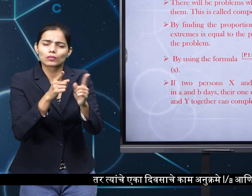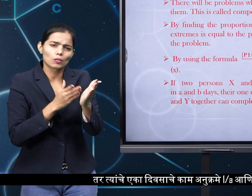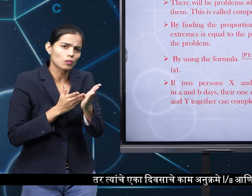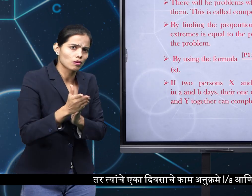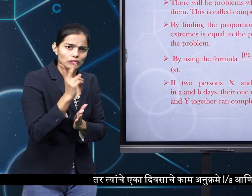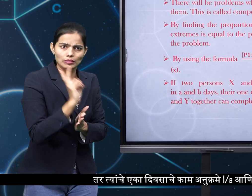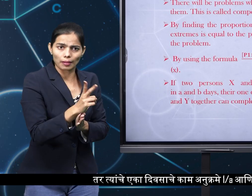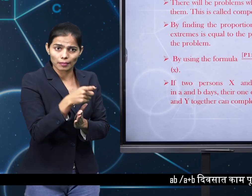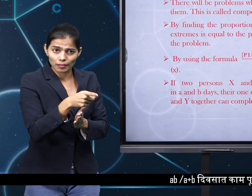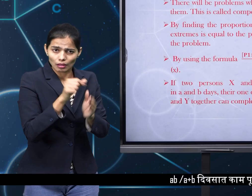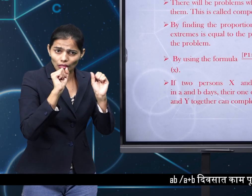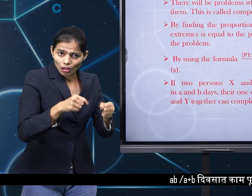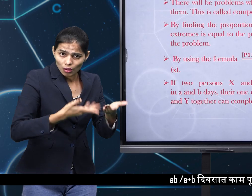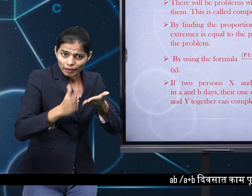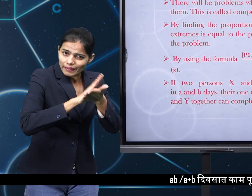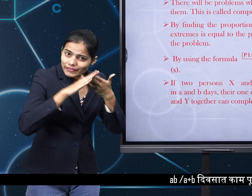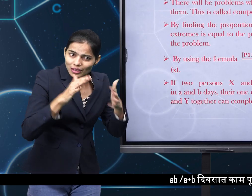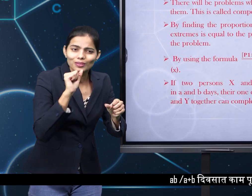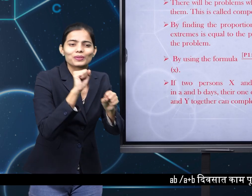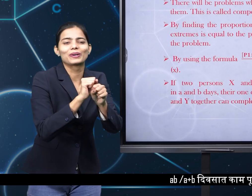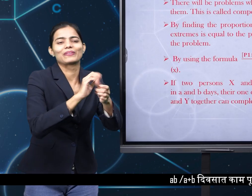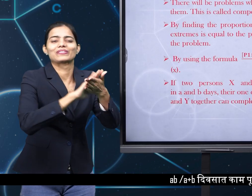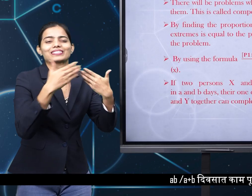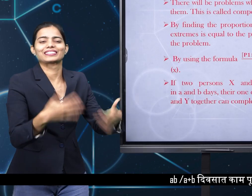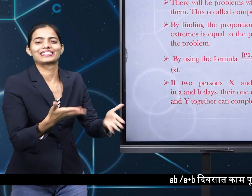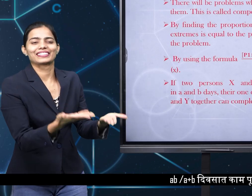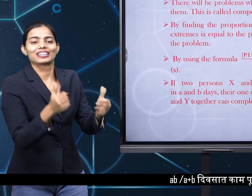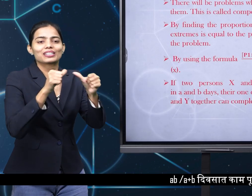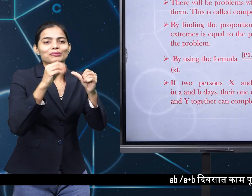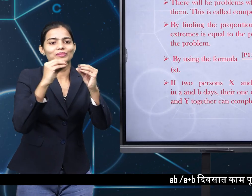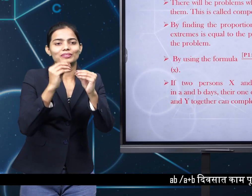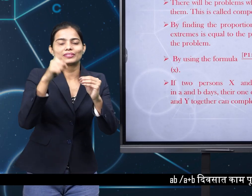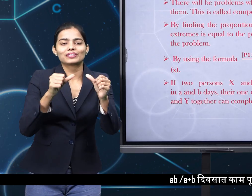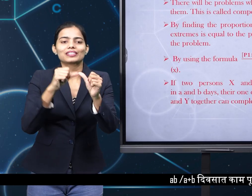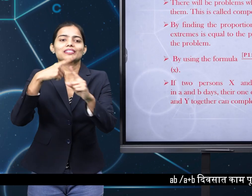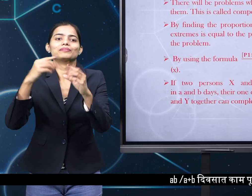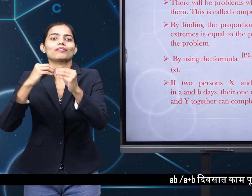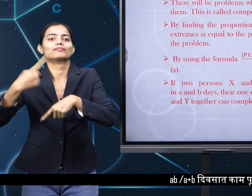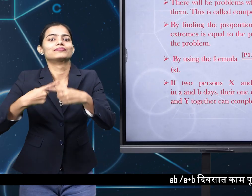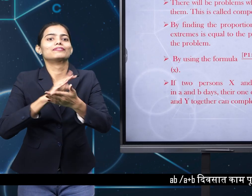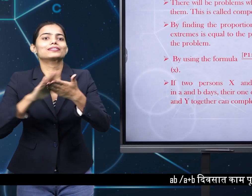y एकत्रितपणे AB/A अधिक B दिवसात काम पूर्ण करू शकतात.